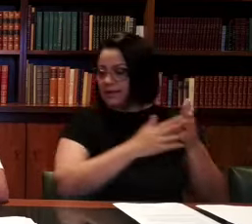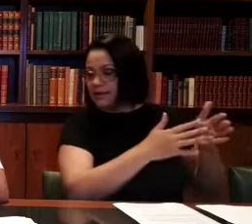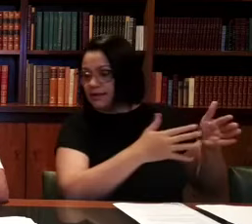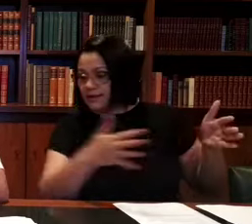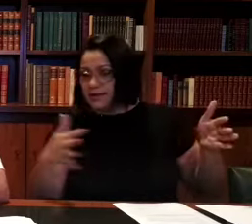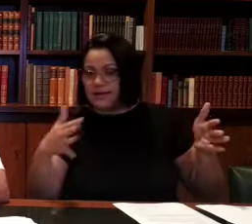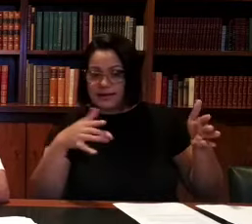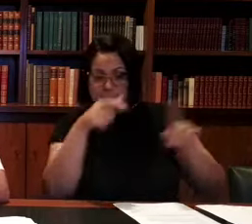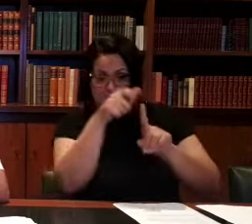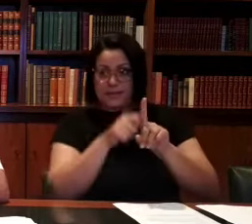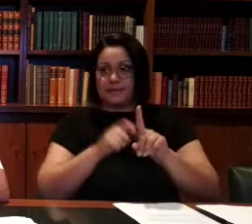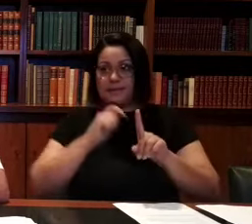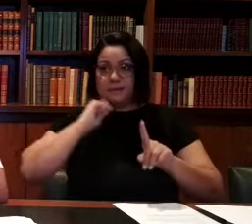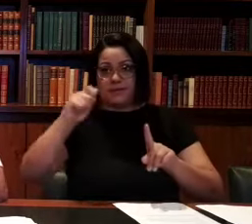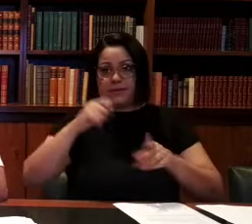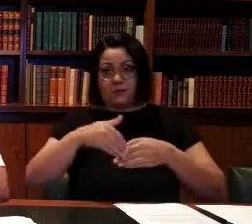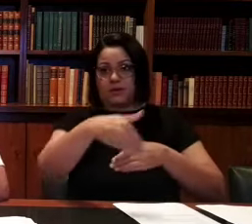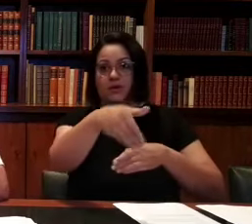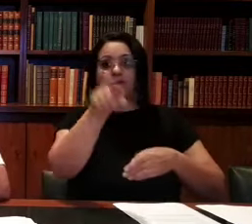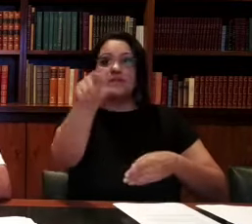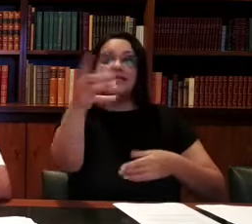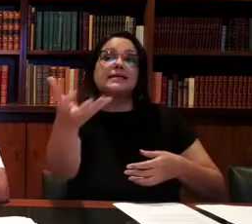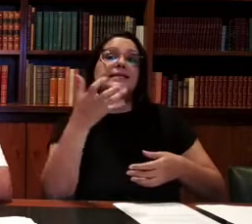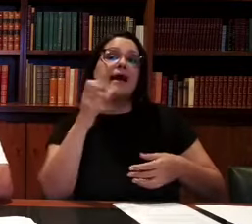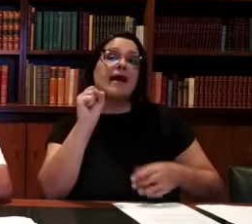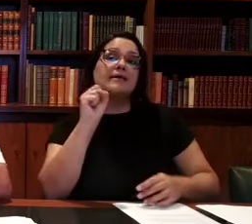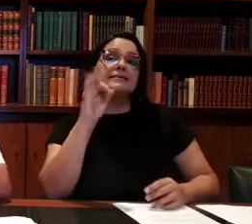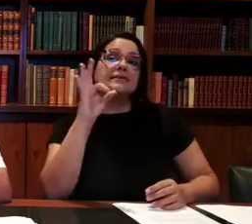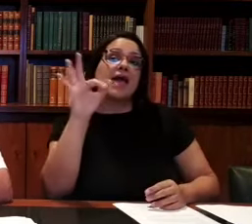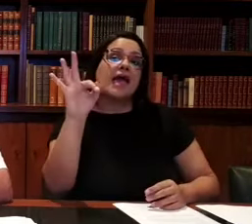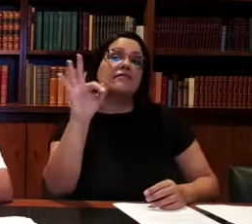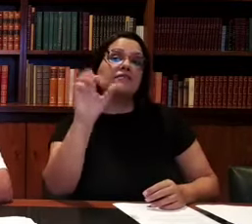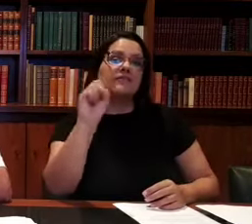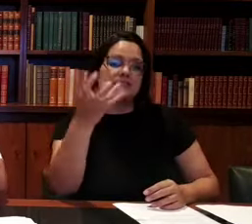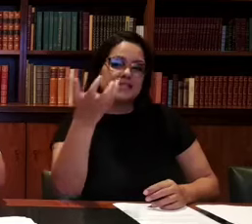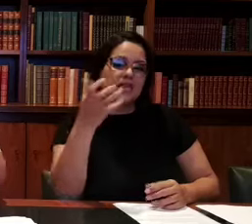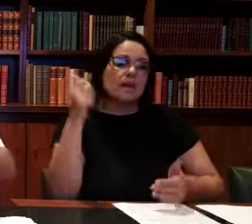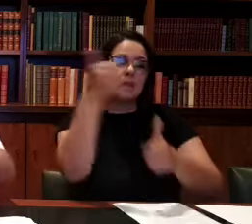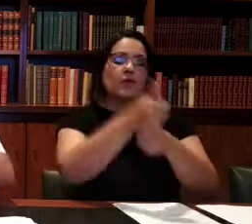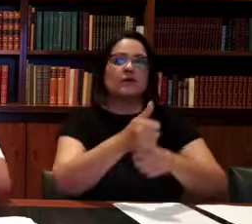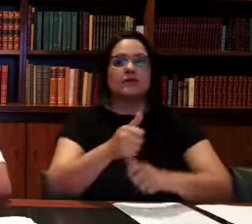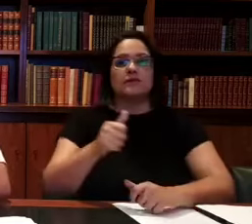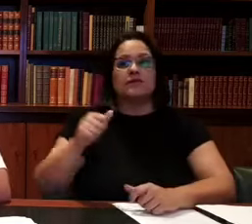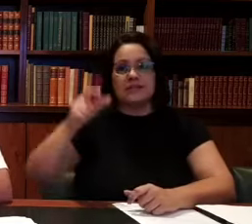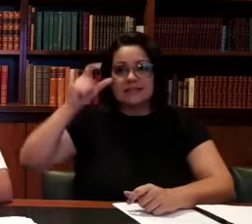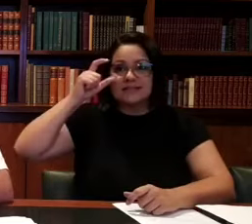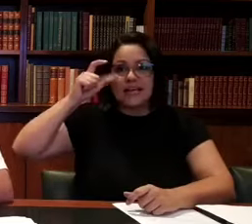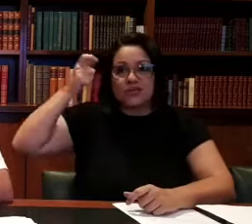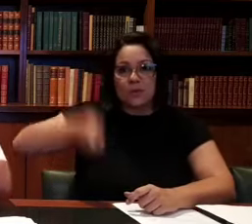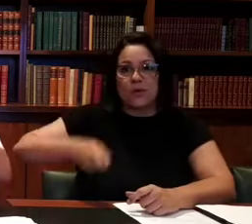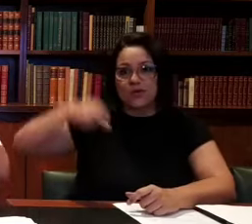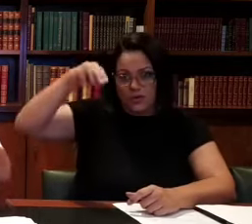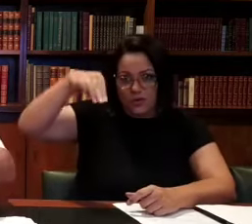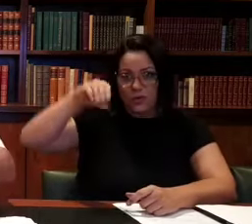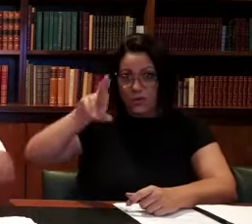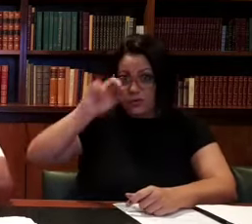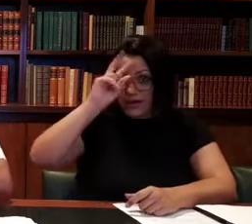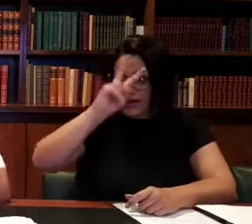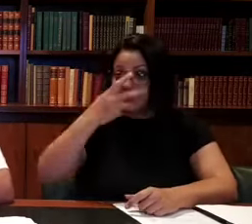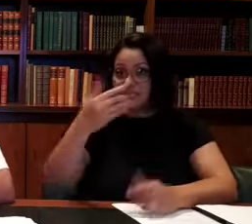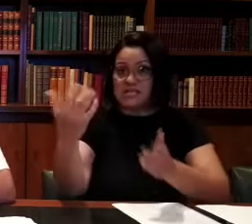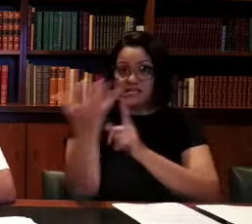Abril desse ano vocês queriam quem para o Supremo e nem acusava vocês queriam Sérgio moro com seu primo é isso sendo que